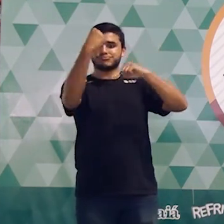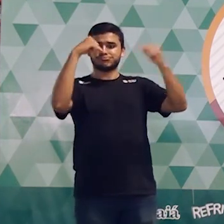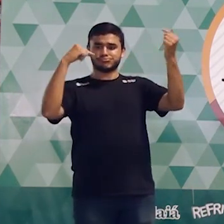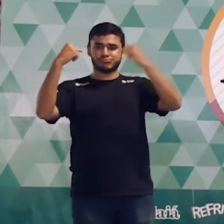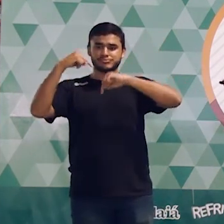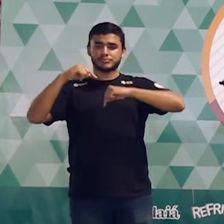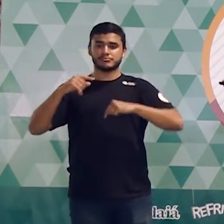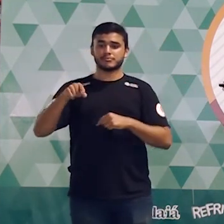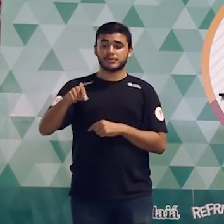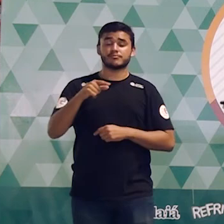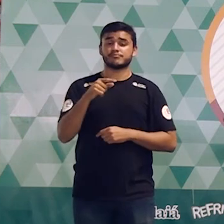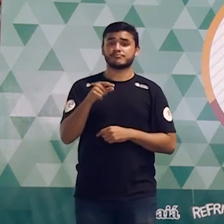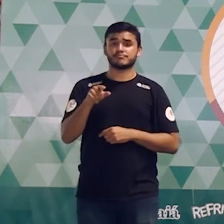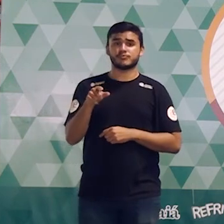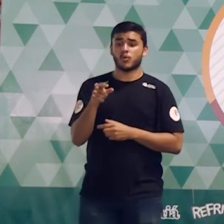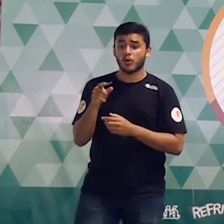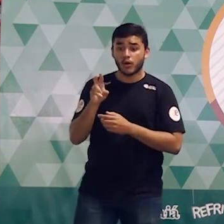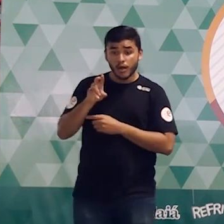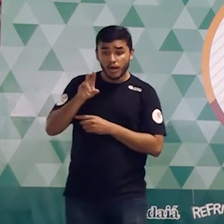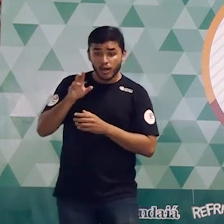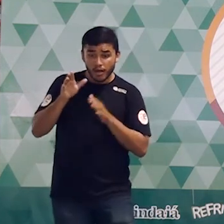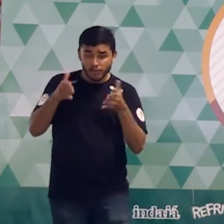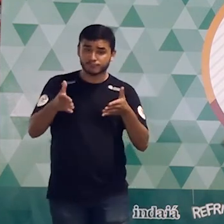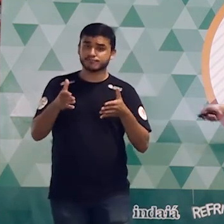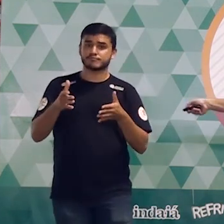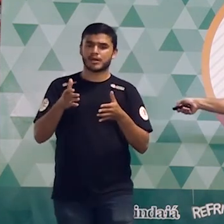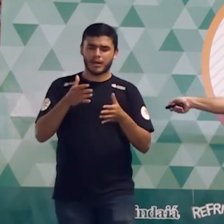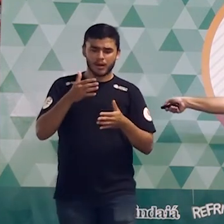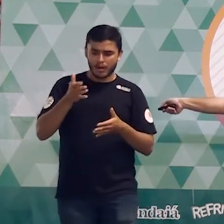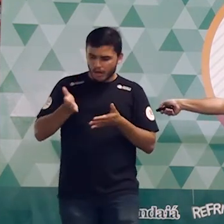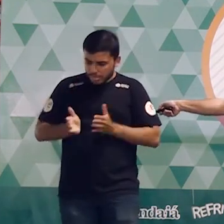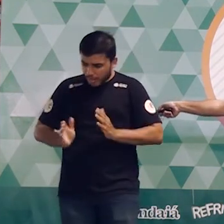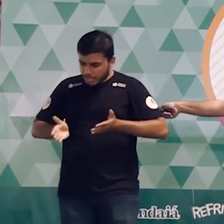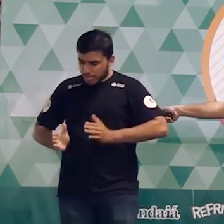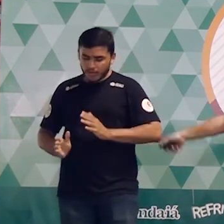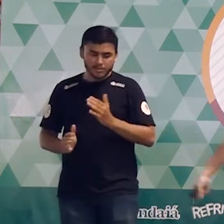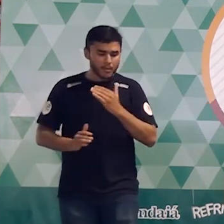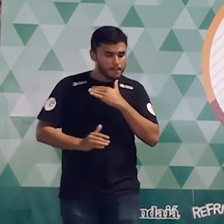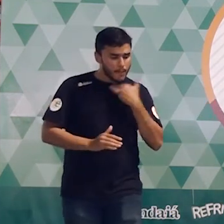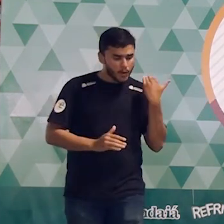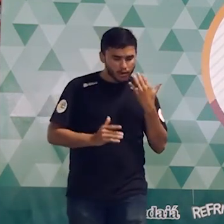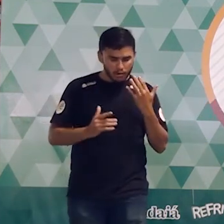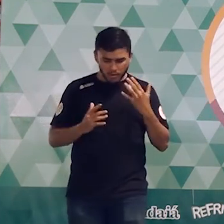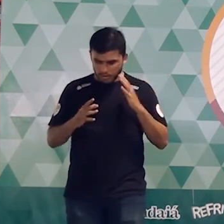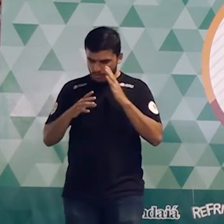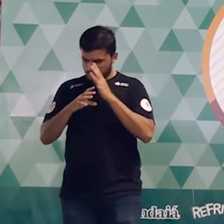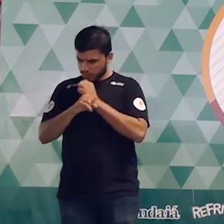essa fórmula. Por quê? Porque nós estávamos tendo muita imigração.